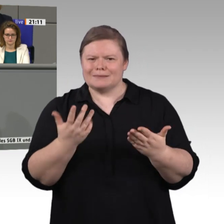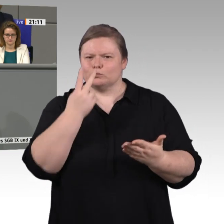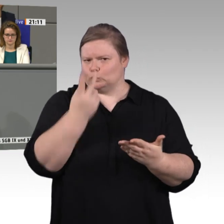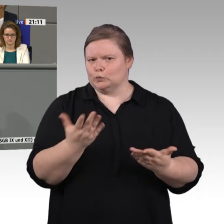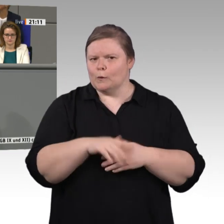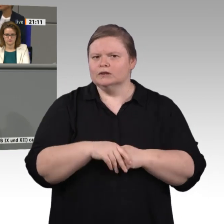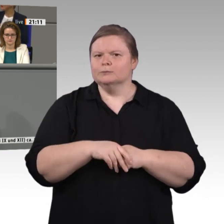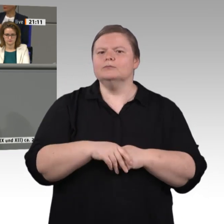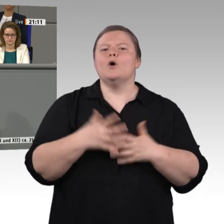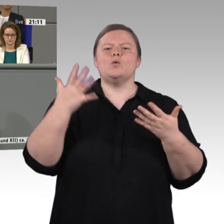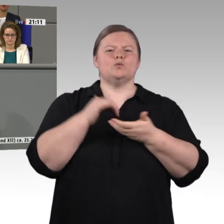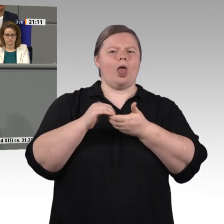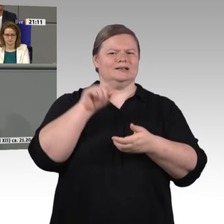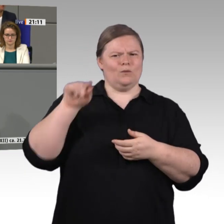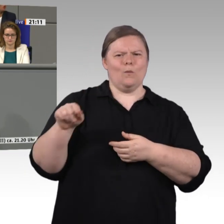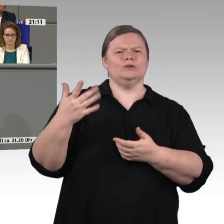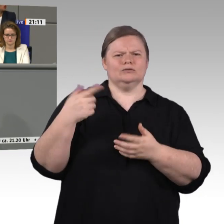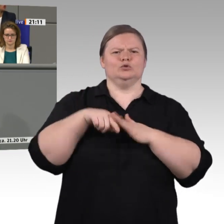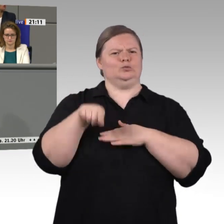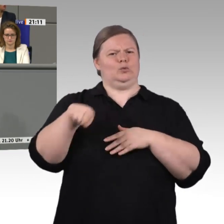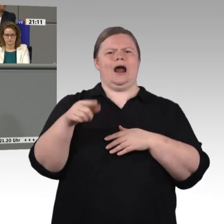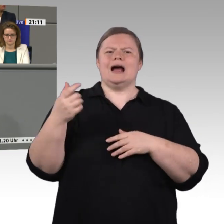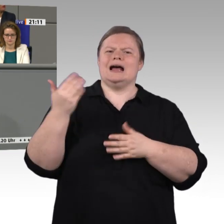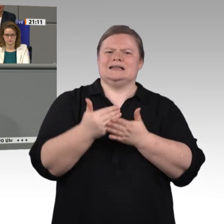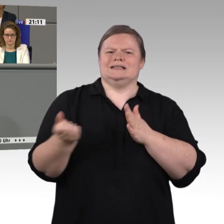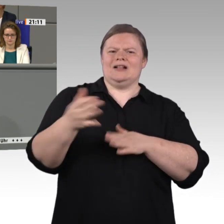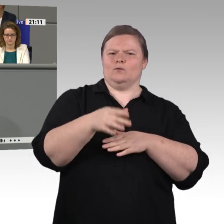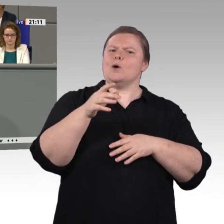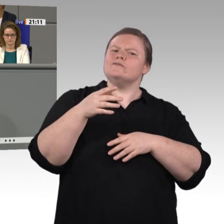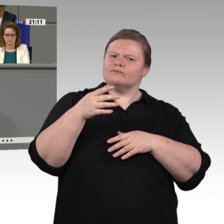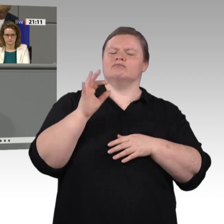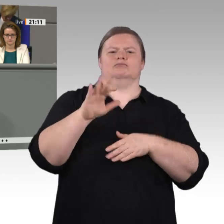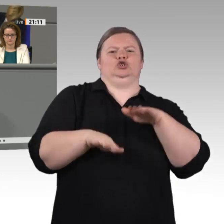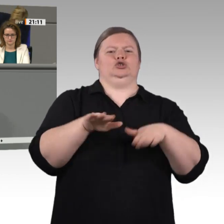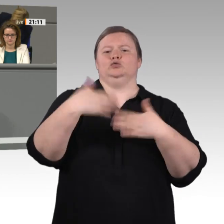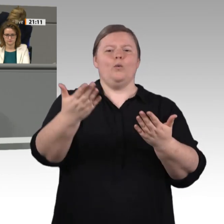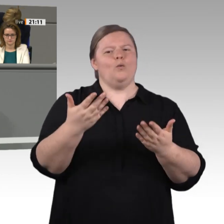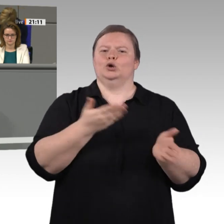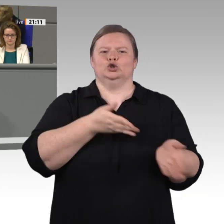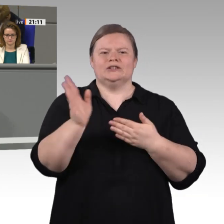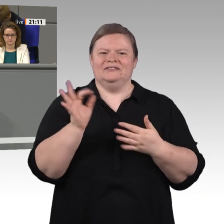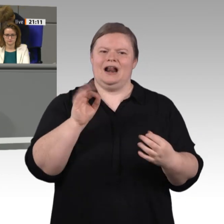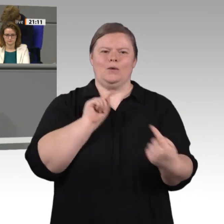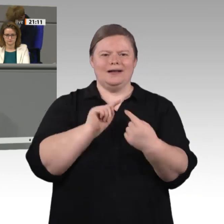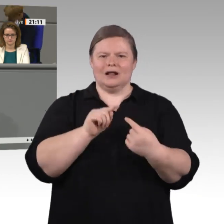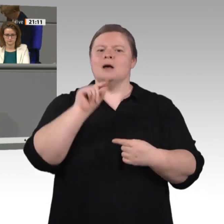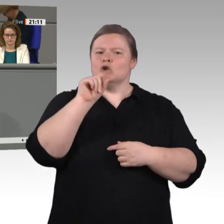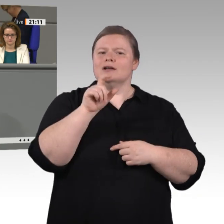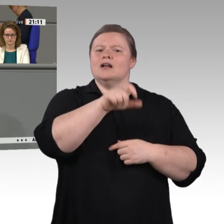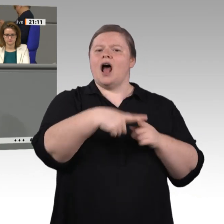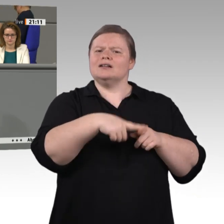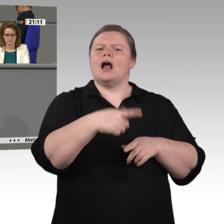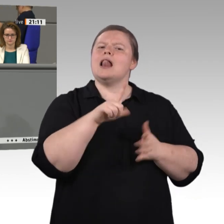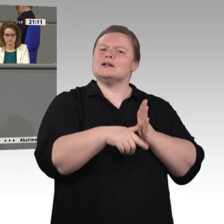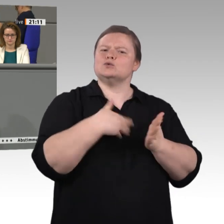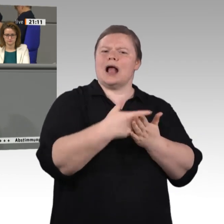Etliches versäumen Sie hier. Das, was Sie machen, machen Sie viel zu spät, denn wie wir schon gesagt haben, zum 01.01.2020 ändert sich Dramatisches.